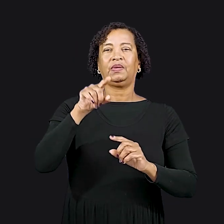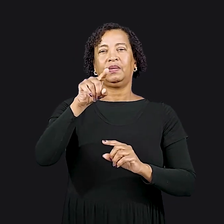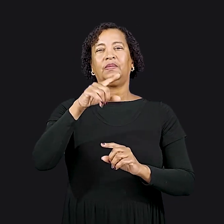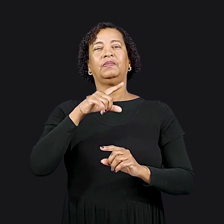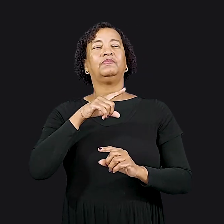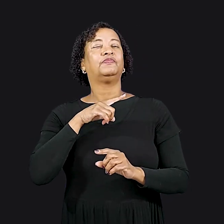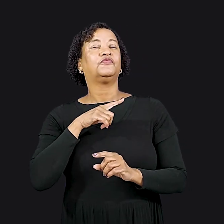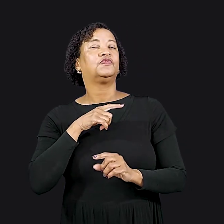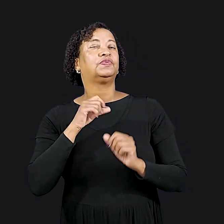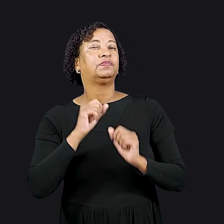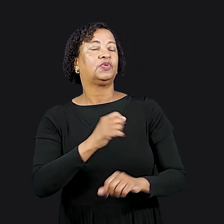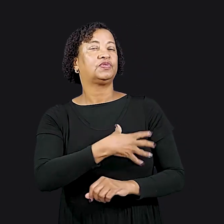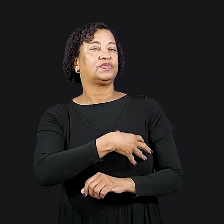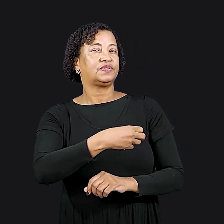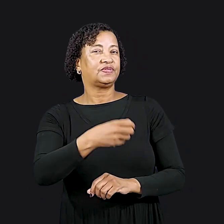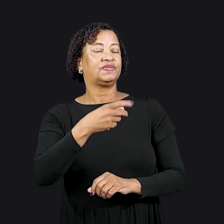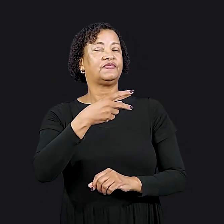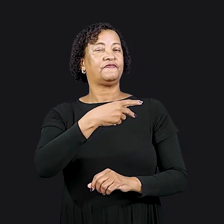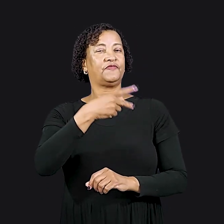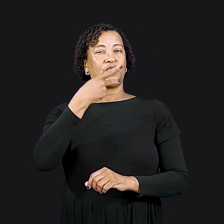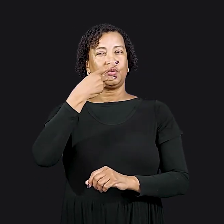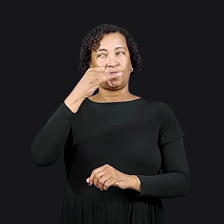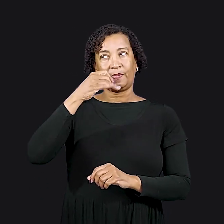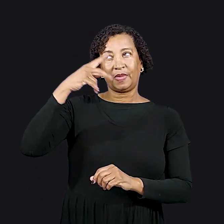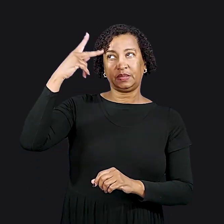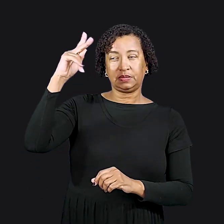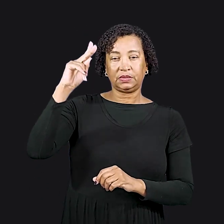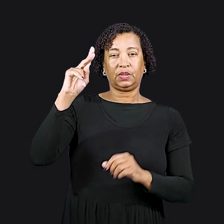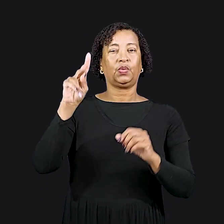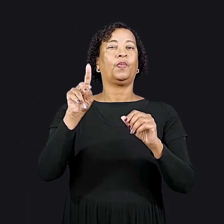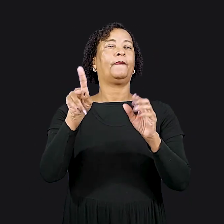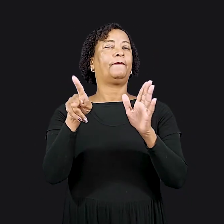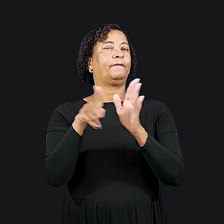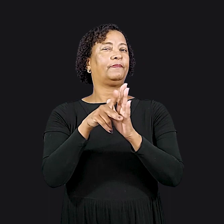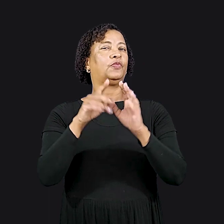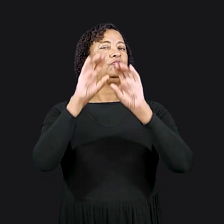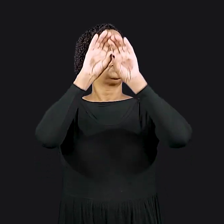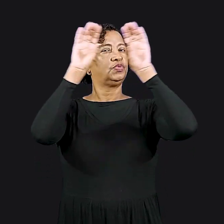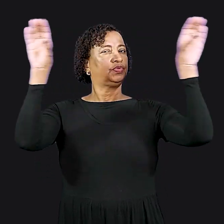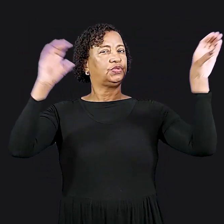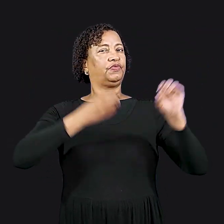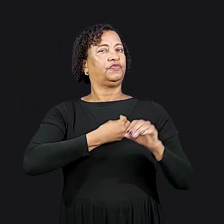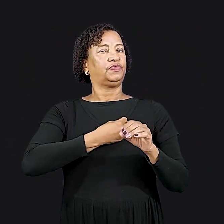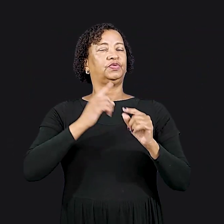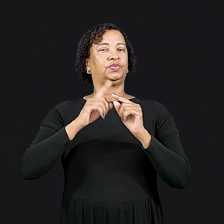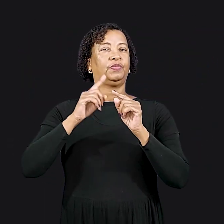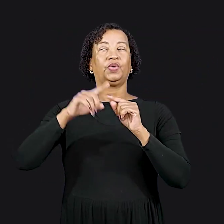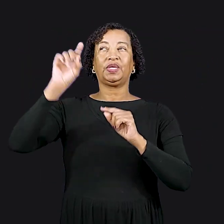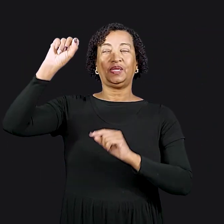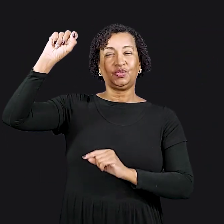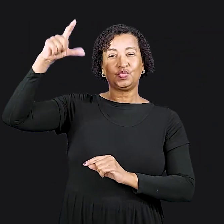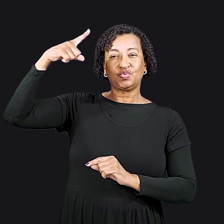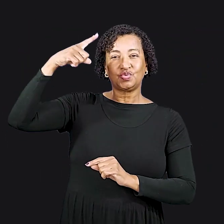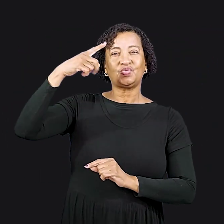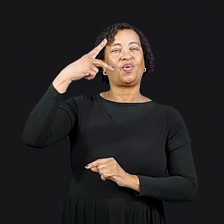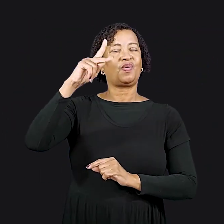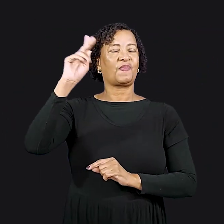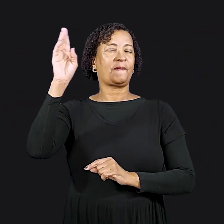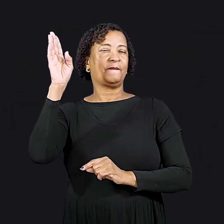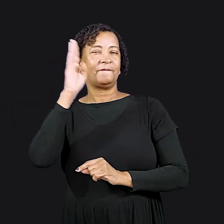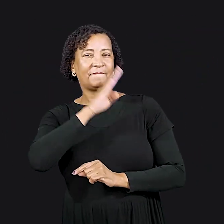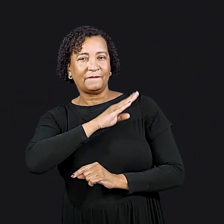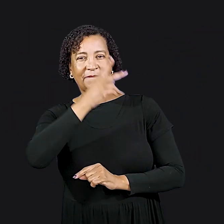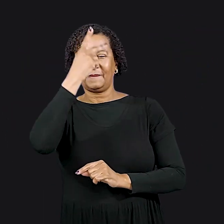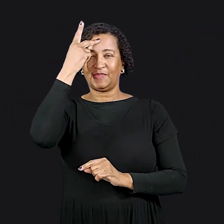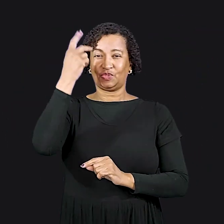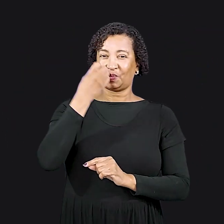que vocês venham a ser filhos de seu Pai que está nos céus. Porque ele faz raiar o seu sol sobre maus